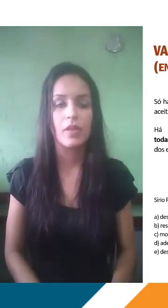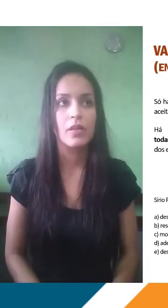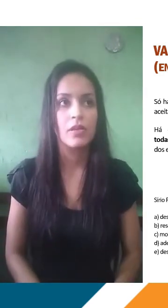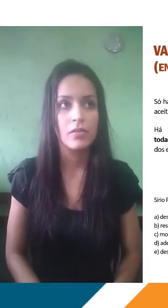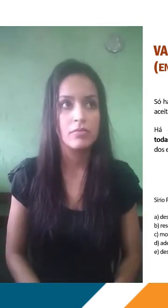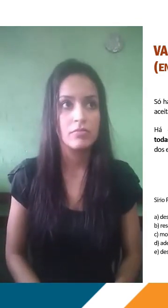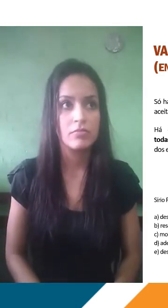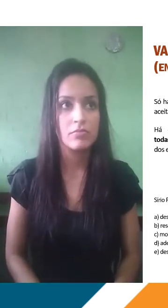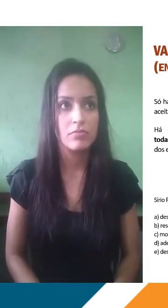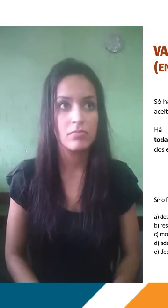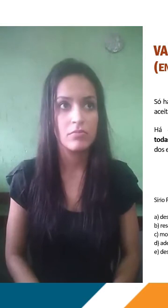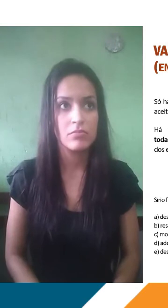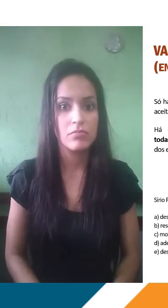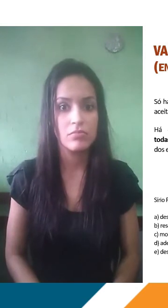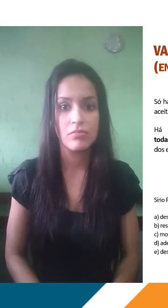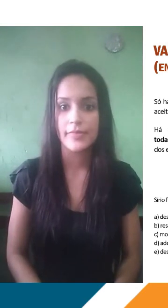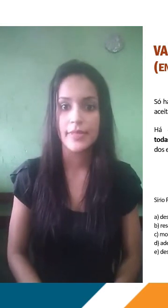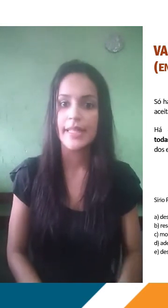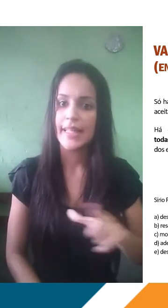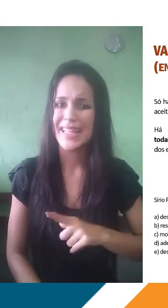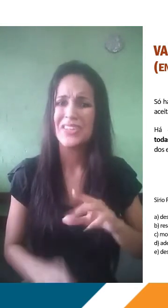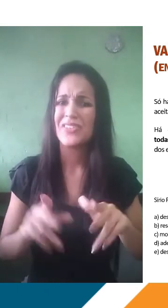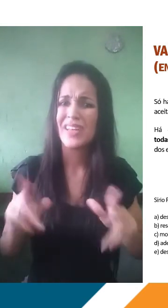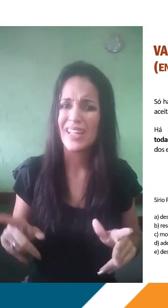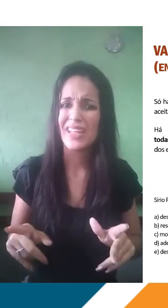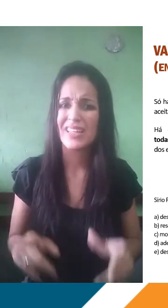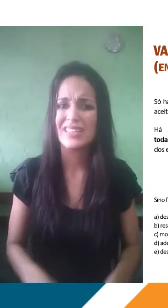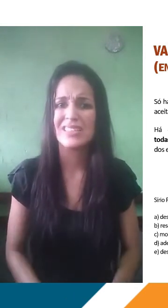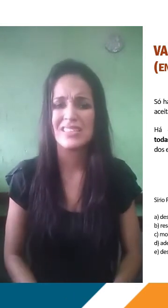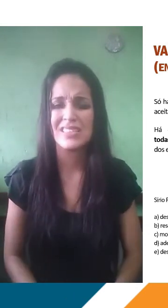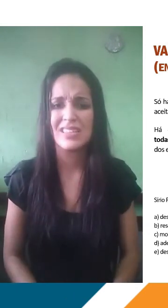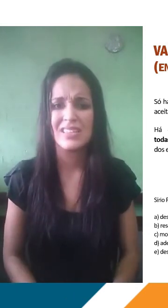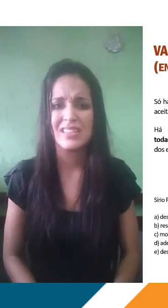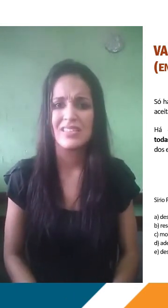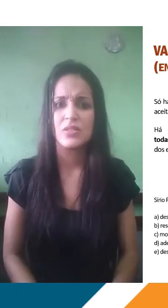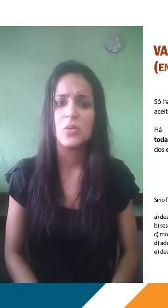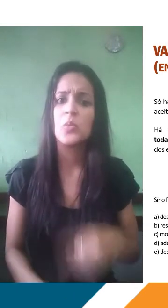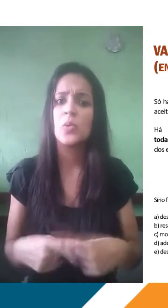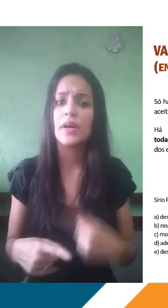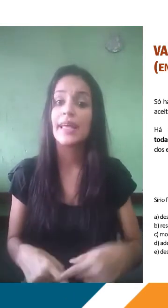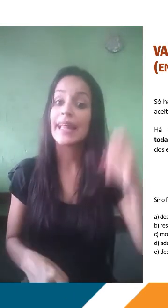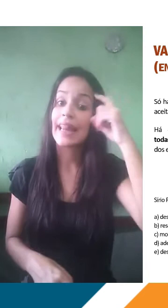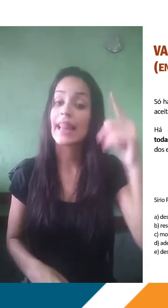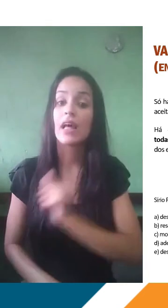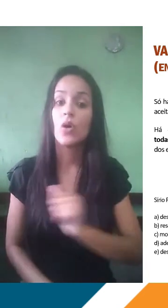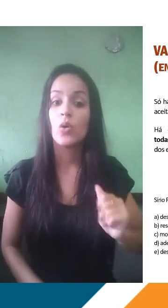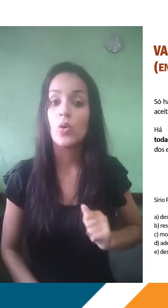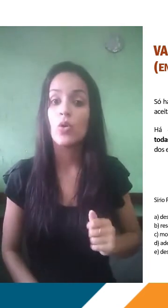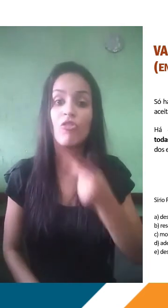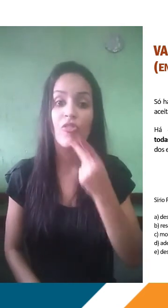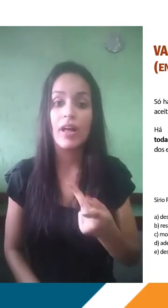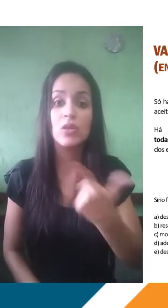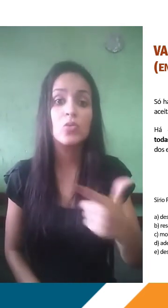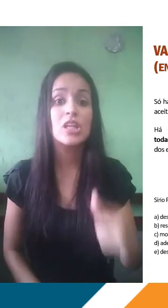o que o texto afirma e a alternativa Porque conceitualmente a ideia do autor é a de que não existe apenas um